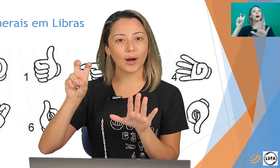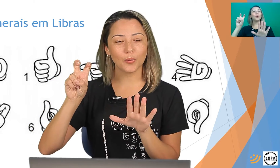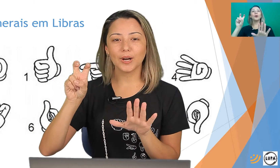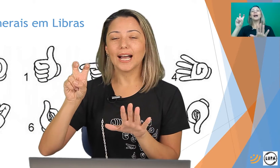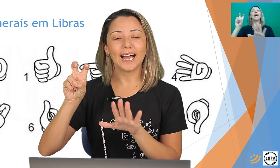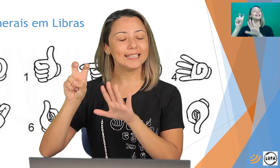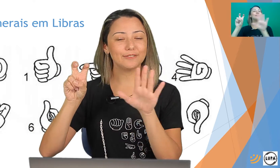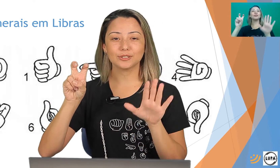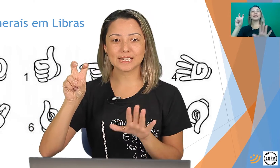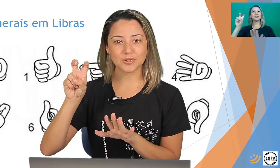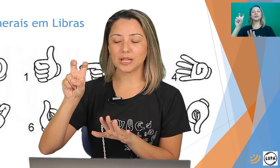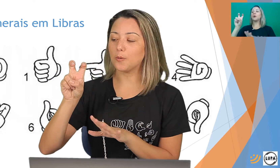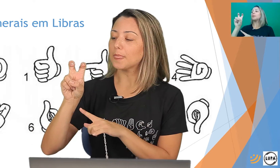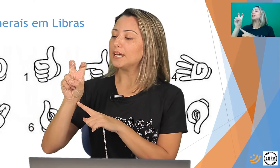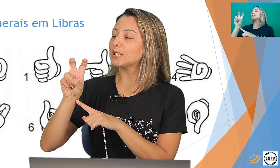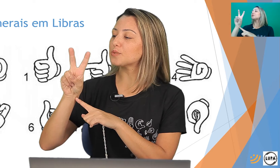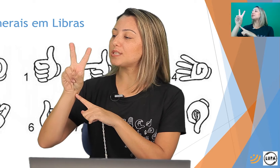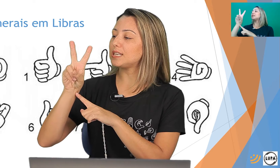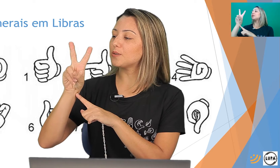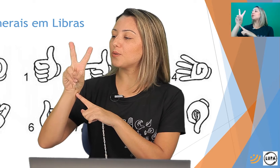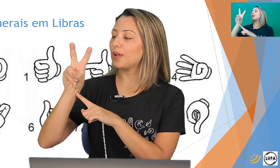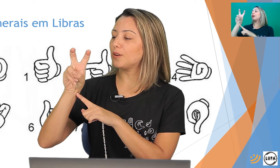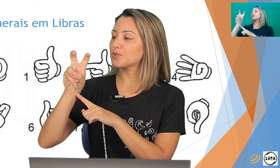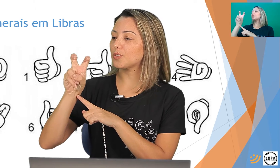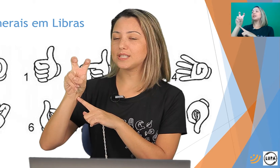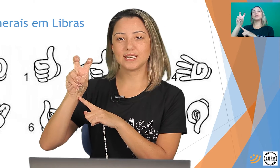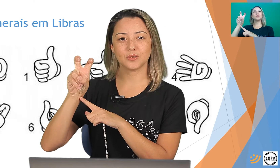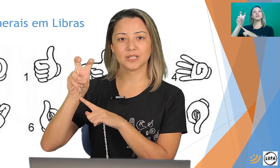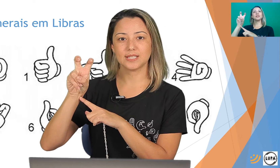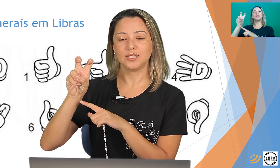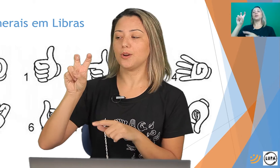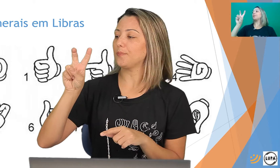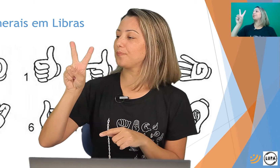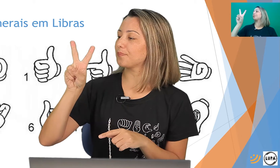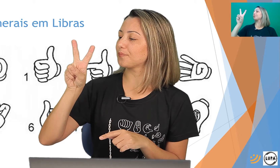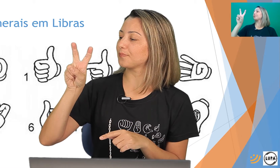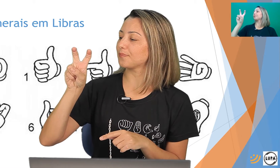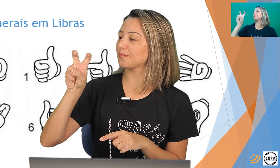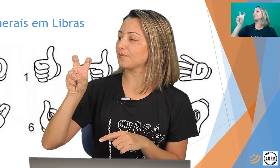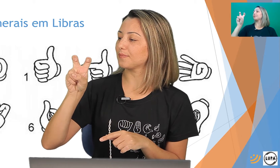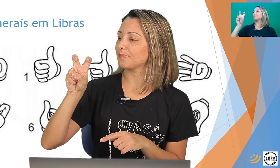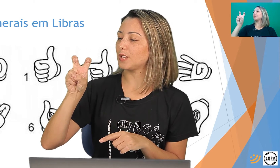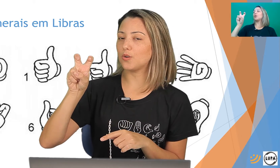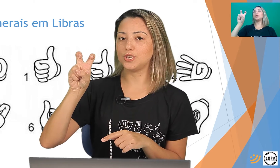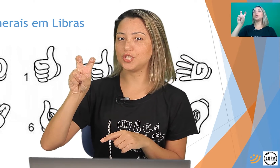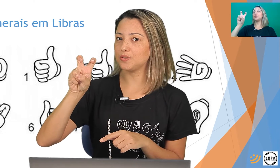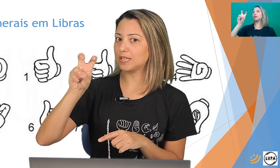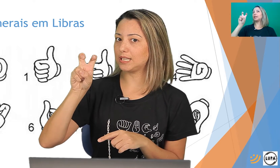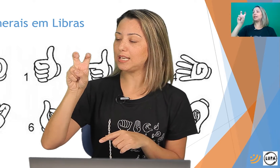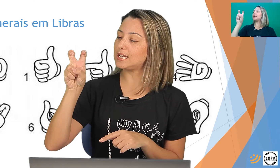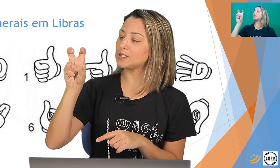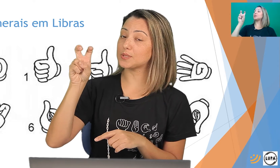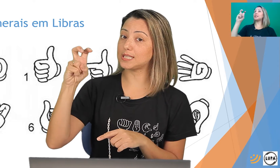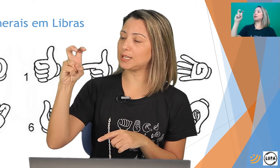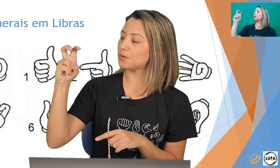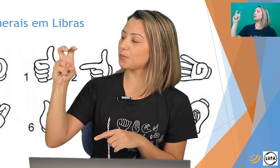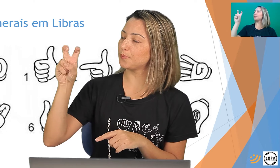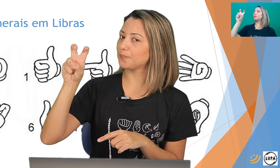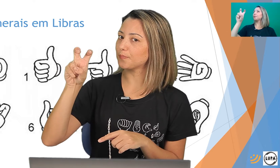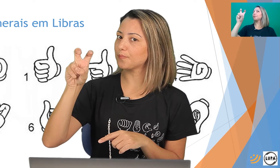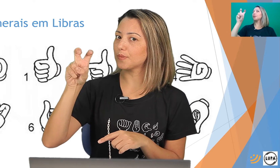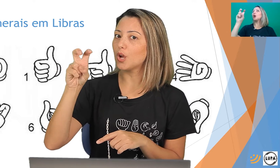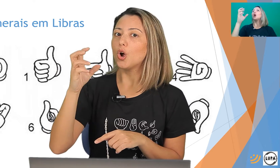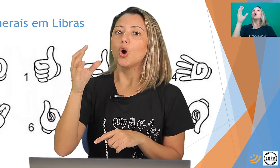sempre igual a nível nacional. Então, o 5 é os dois dedos assim, ó, encolhidinhos aqui. Esse é o